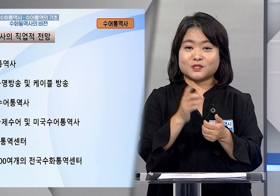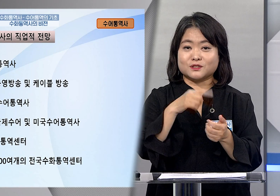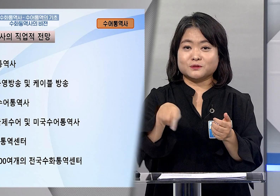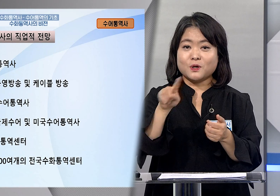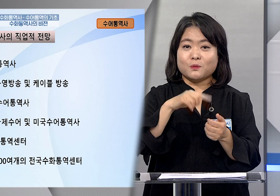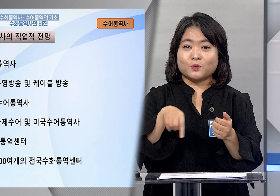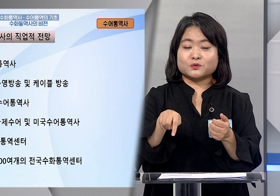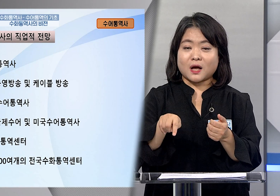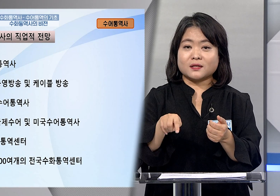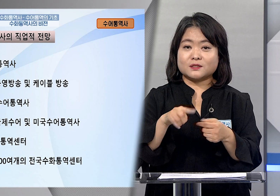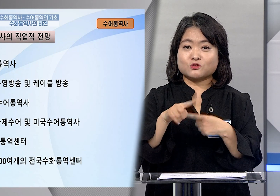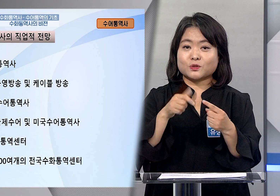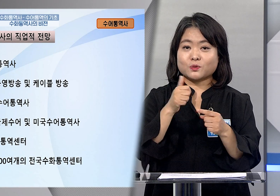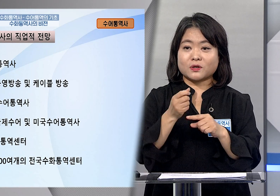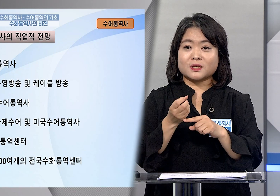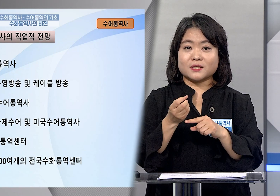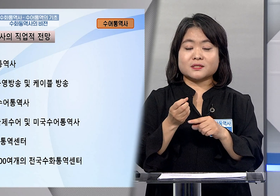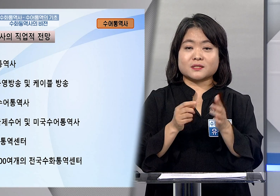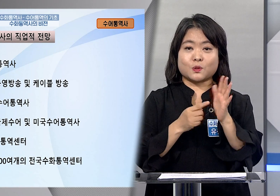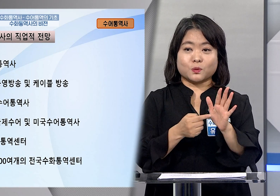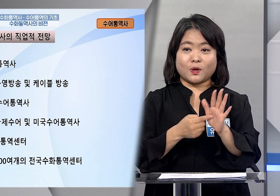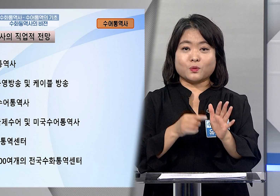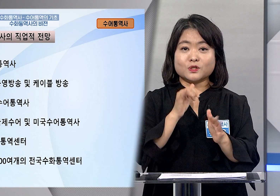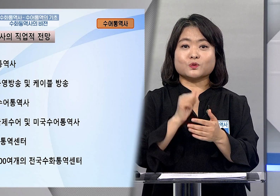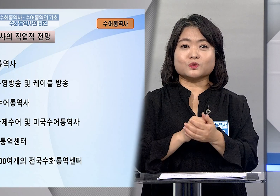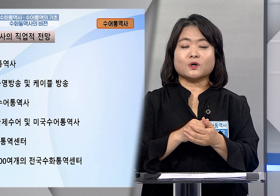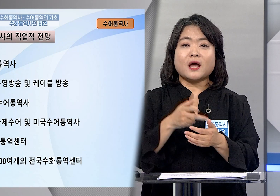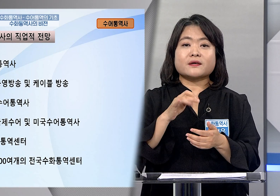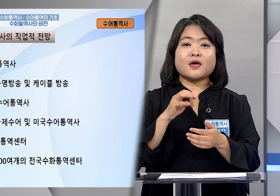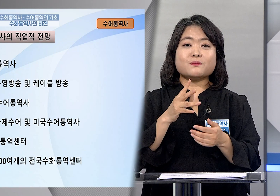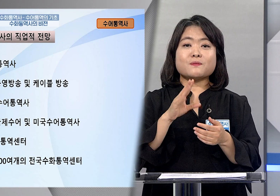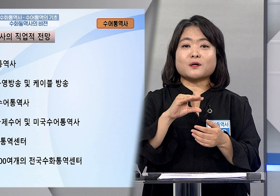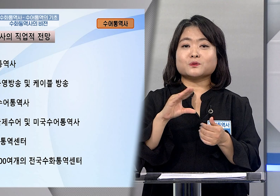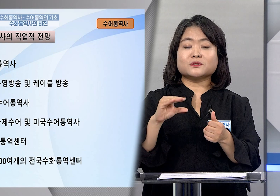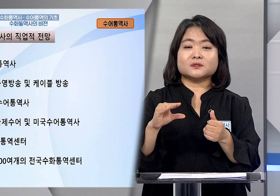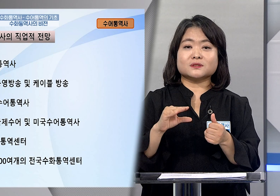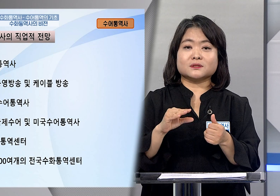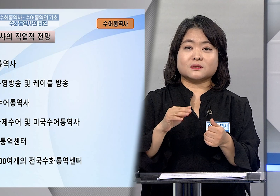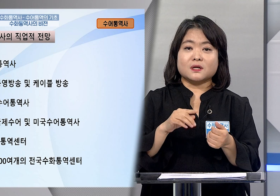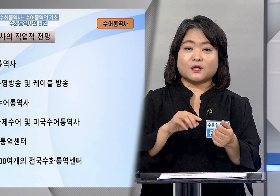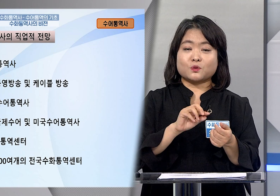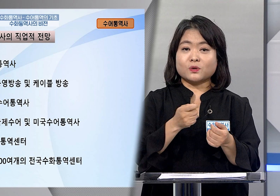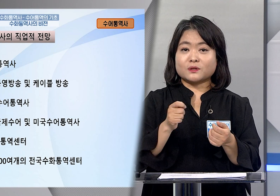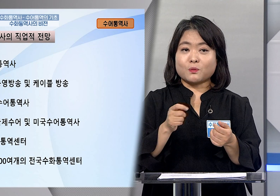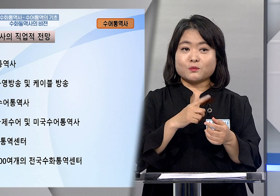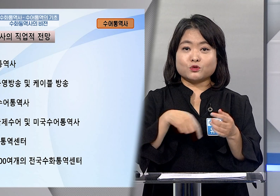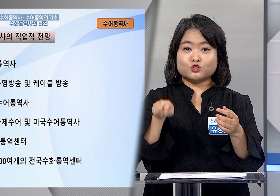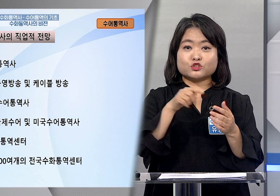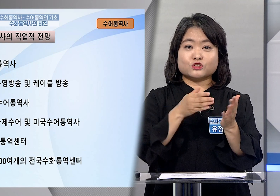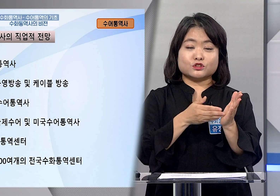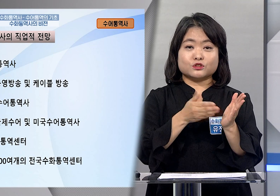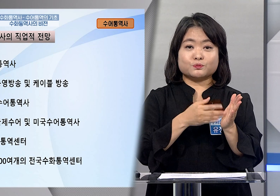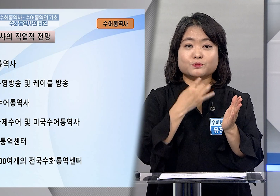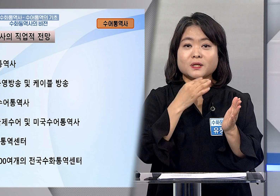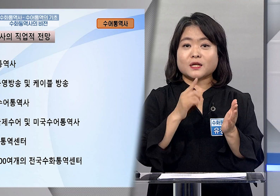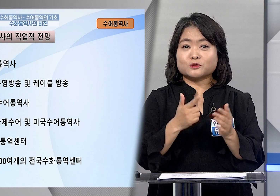지금 모두가 이제 수화 통역이 이제 제공되고 있고 케이블 방송들은 이렇게 돌리다 보면 뉴스뿐만